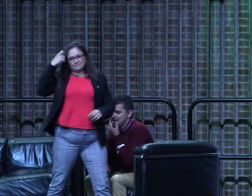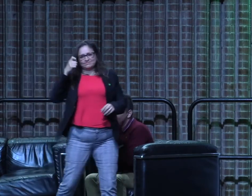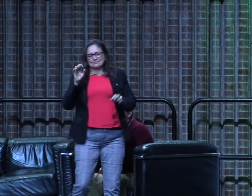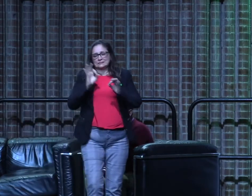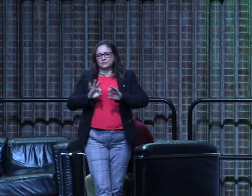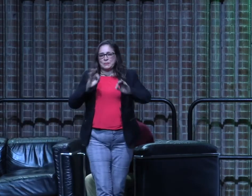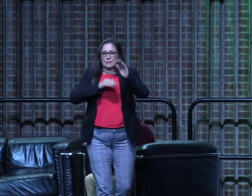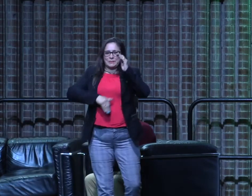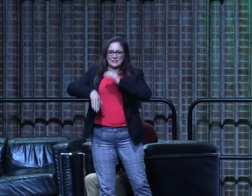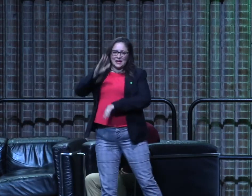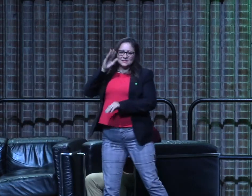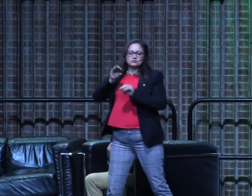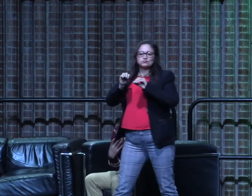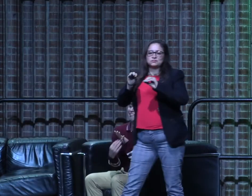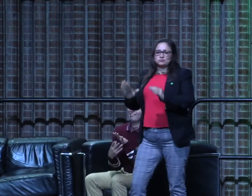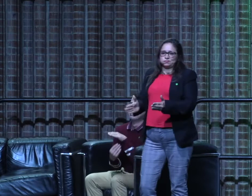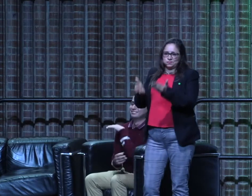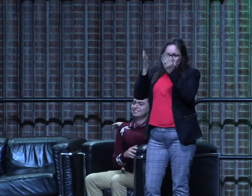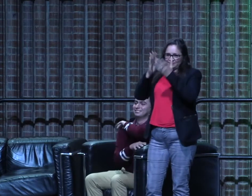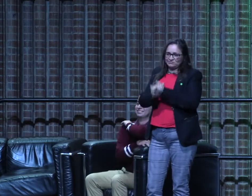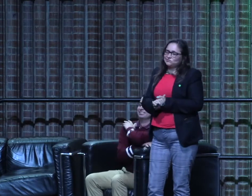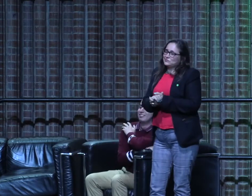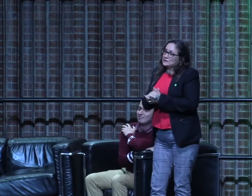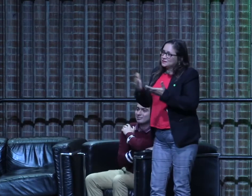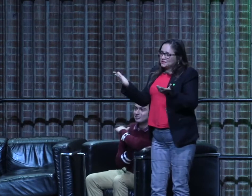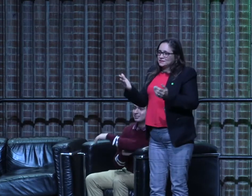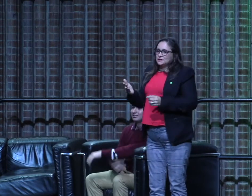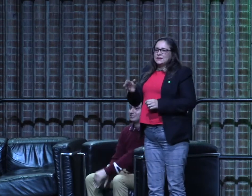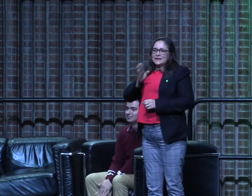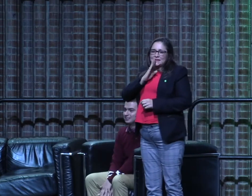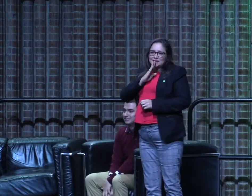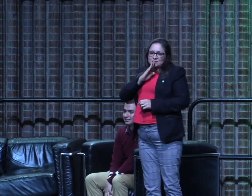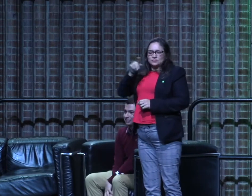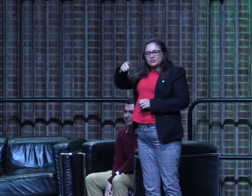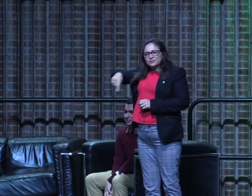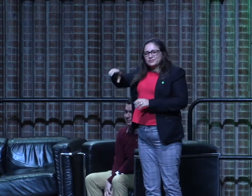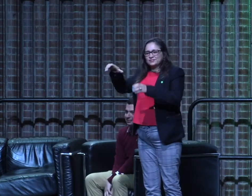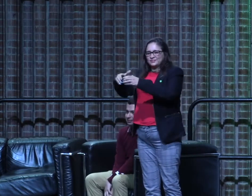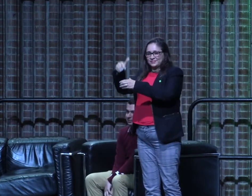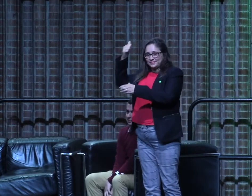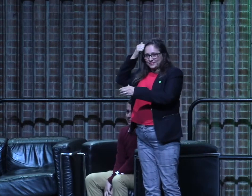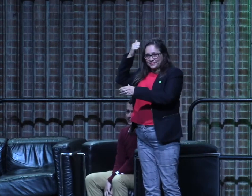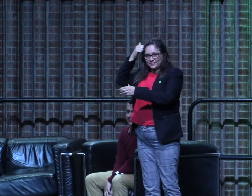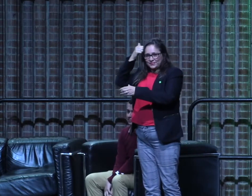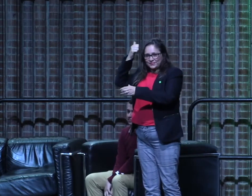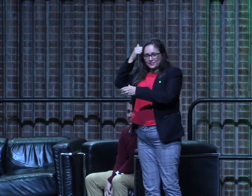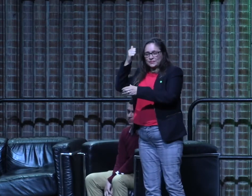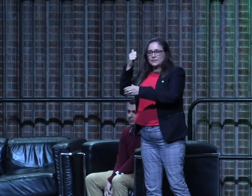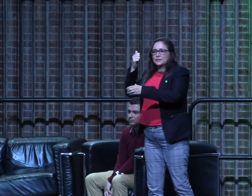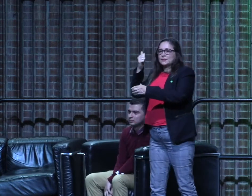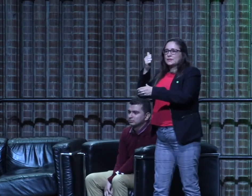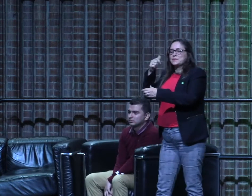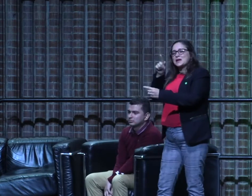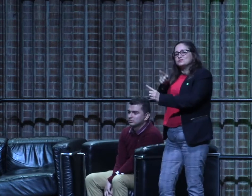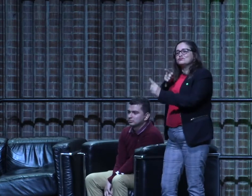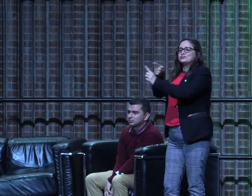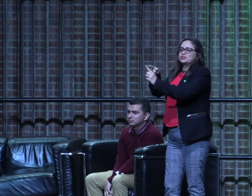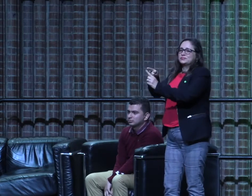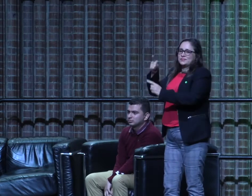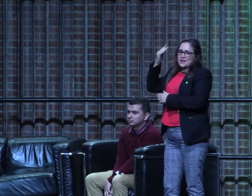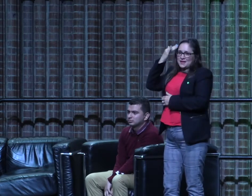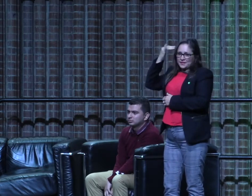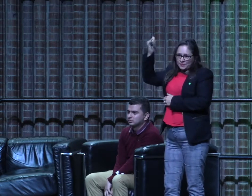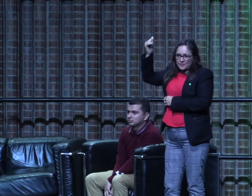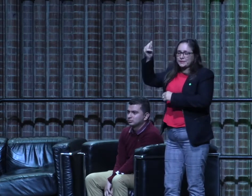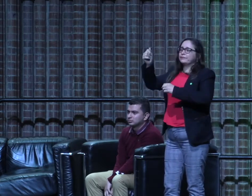Gracias. Sin duda hay unos retos en cuanto a la formación de estos estudiantes y el grupo también de docentes,